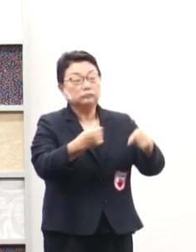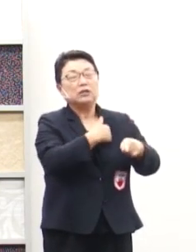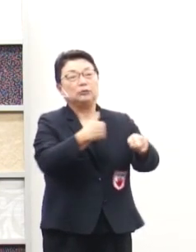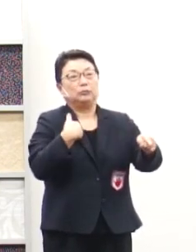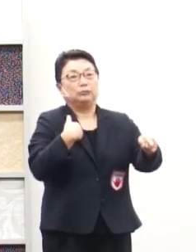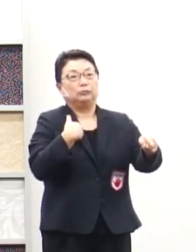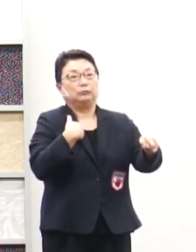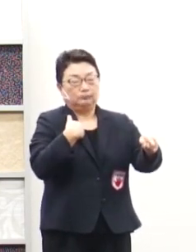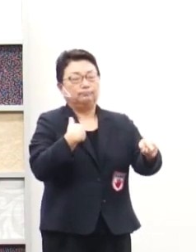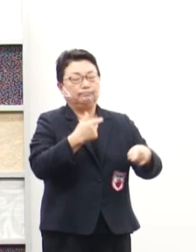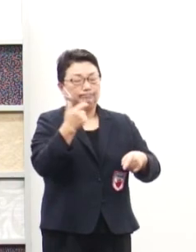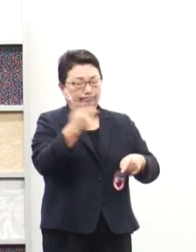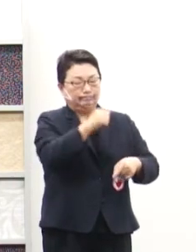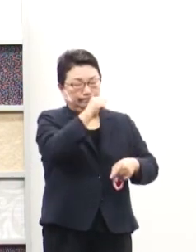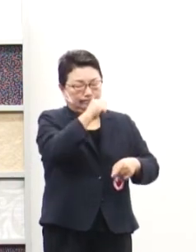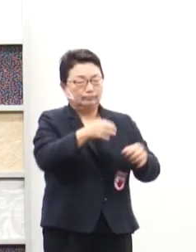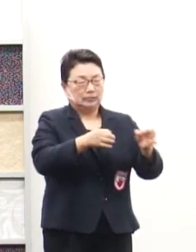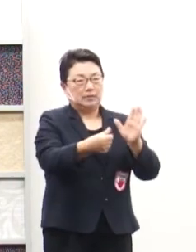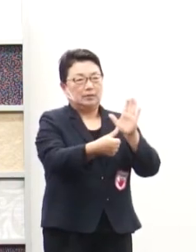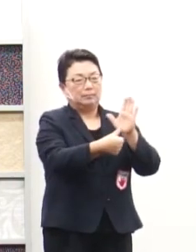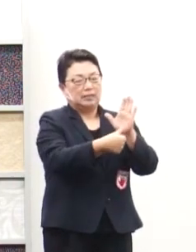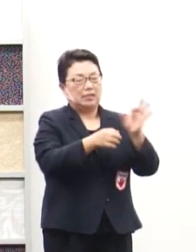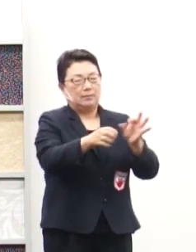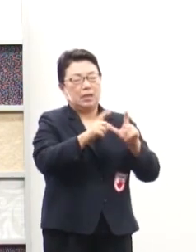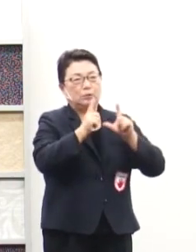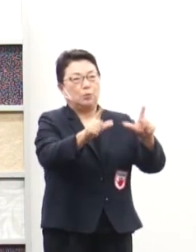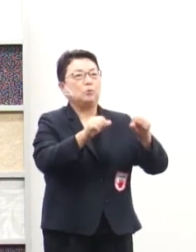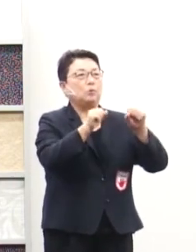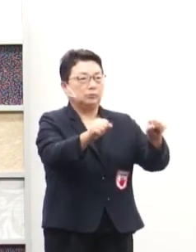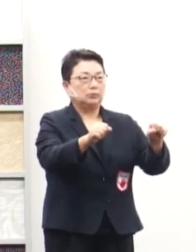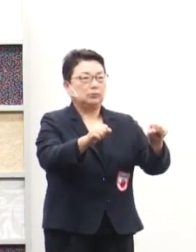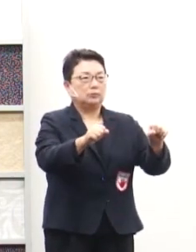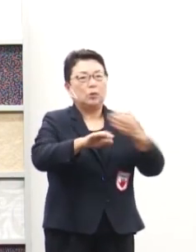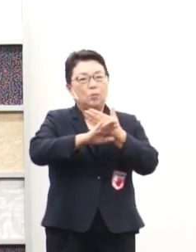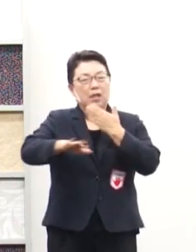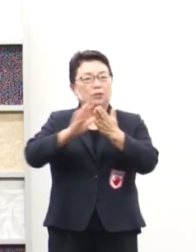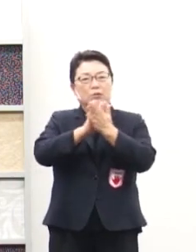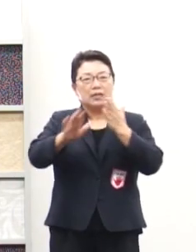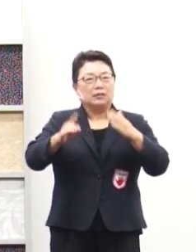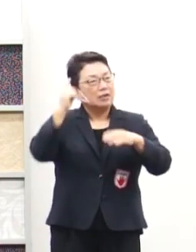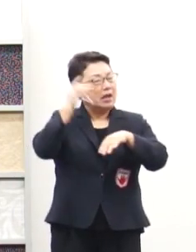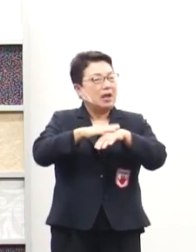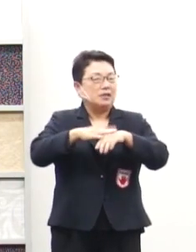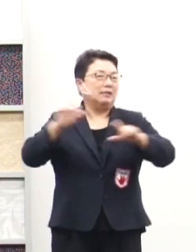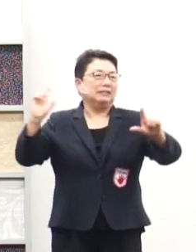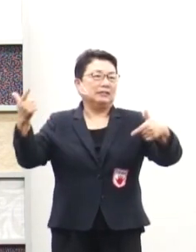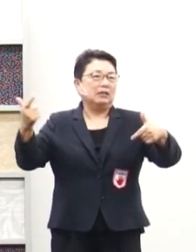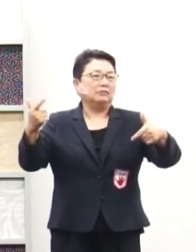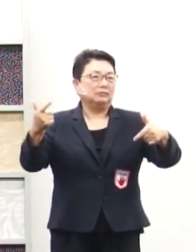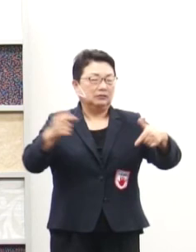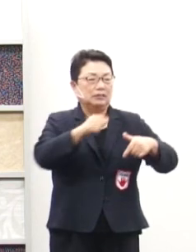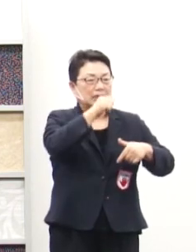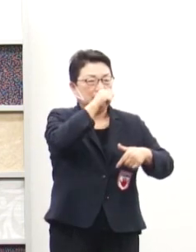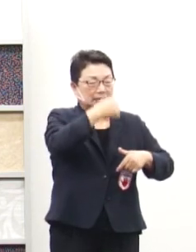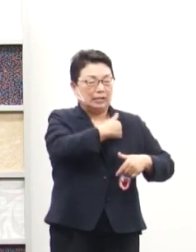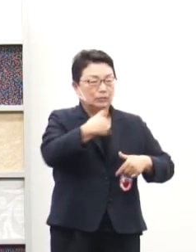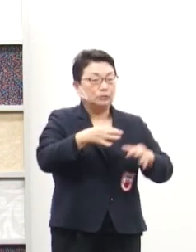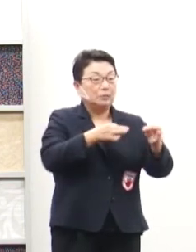んとしてる施設ですよという意味でのこの店名を公表するというところは他の県とは全然違う、ところ、であります